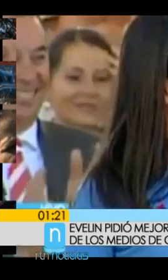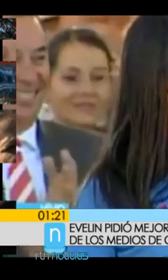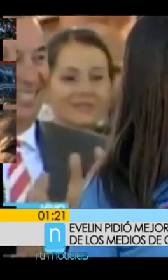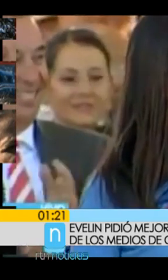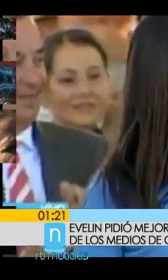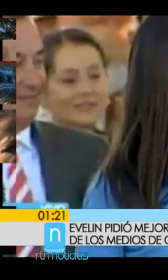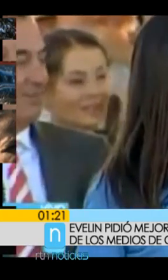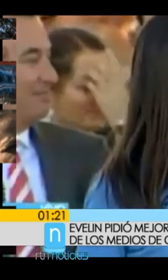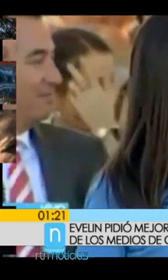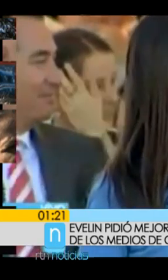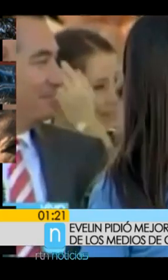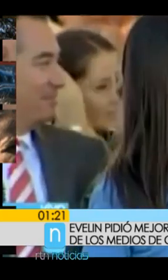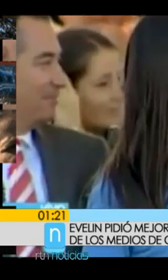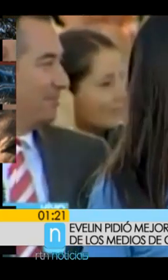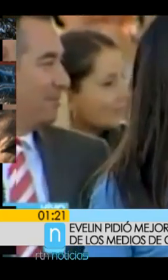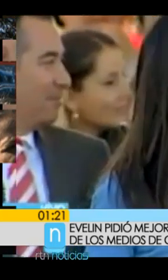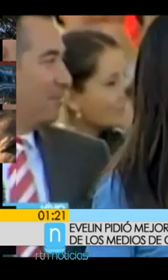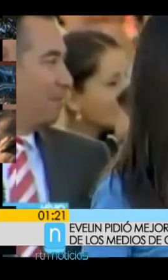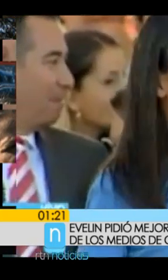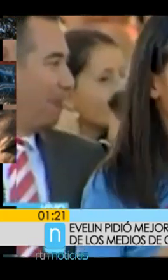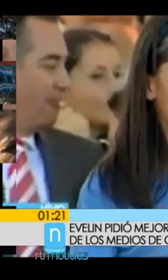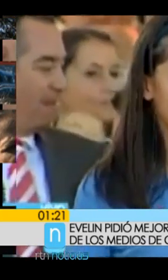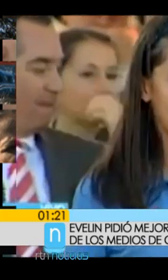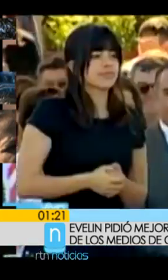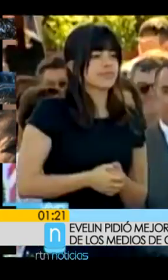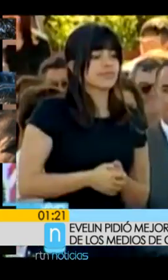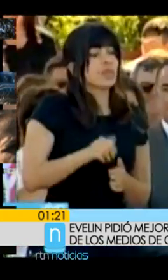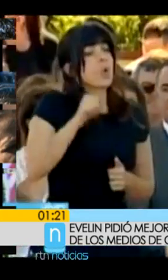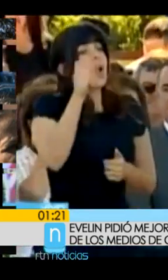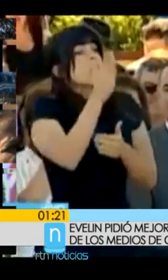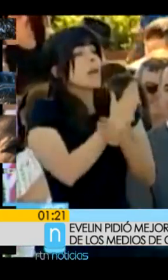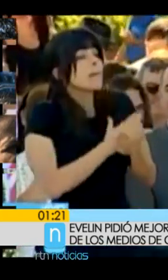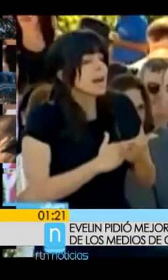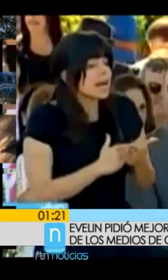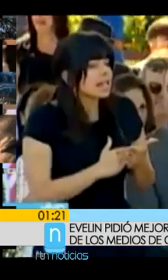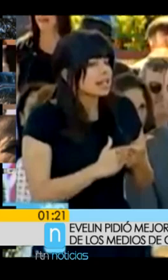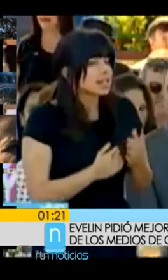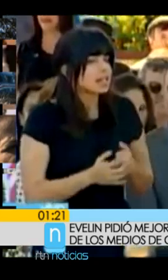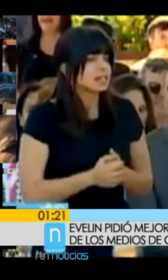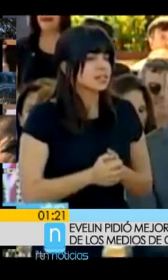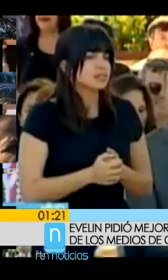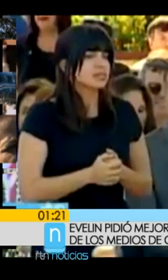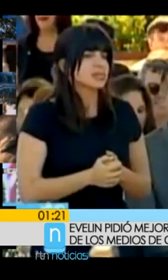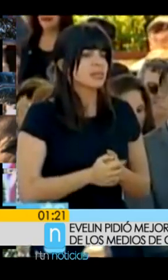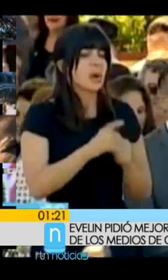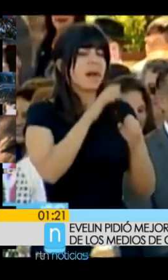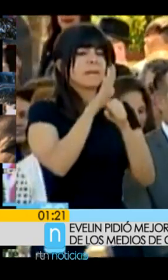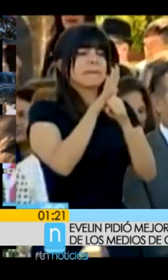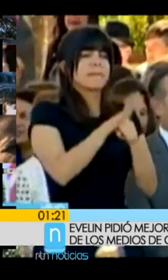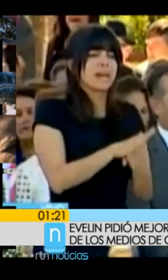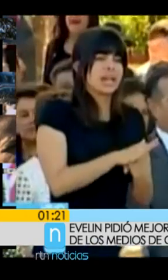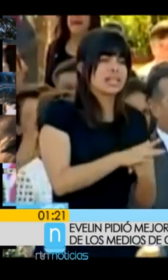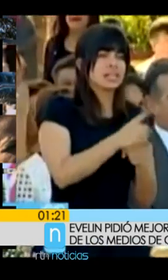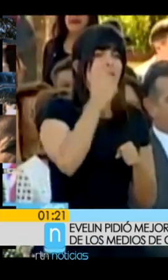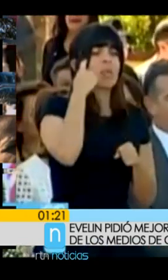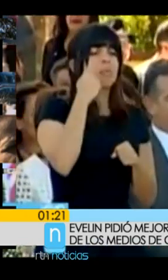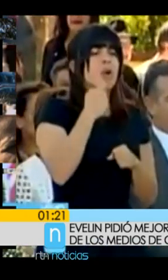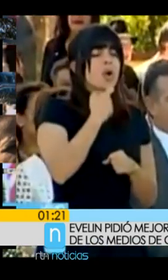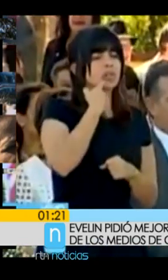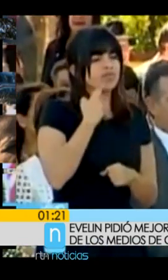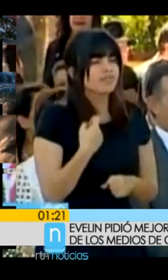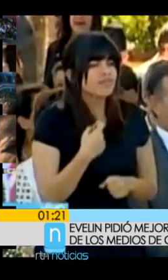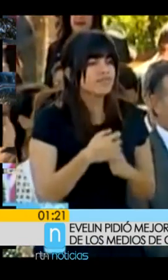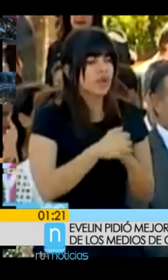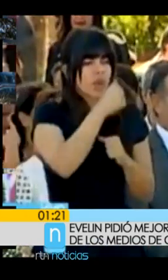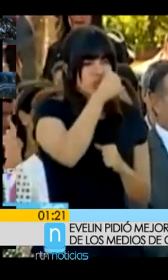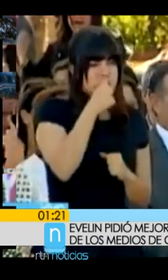sienten e incluso lo han dicho en redes sociales, su insatisfacción con la agenda informativa de los medios de comunicación. También criticó el uso de